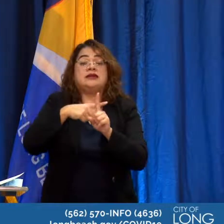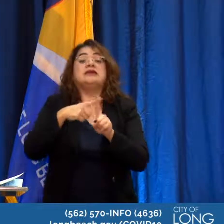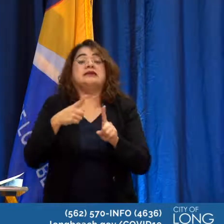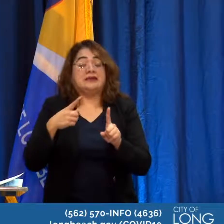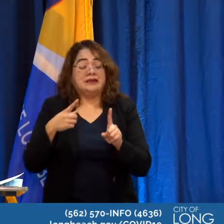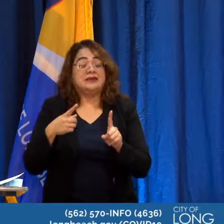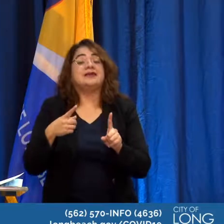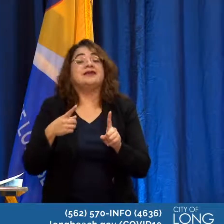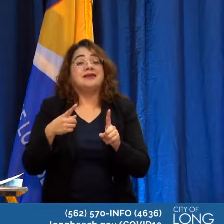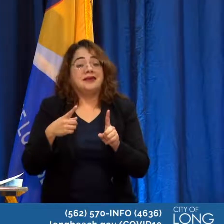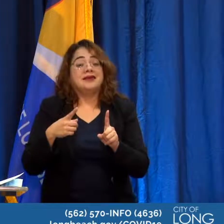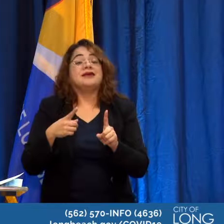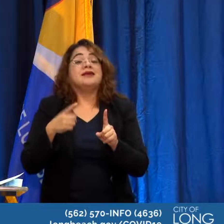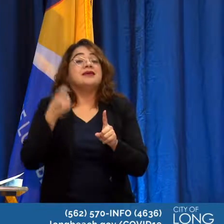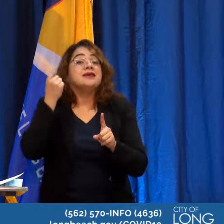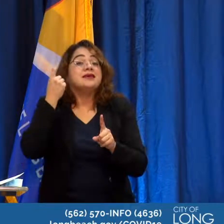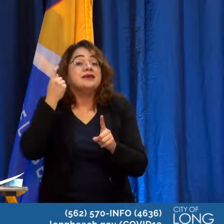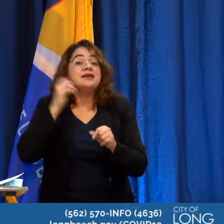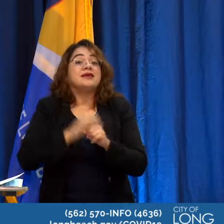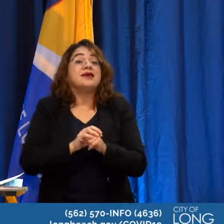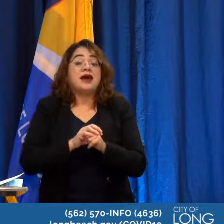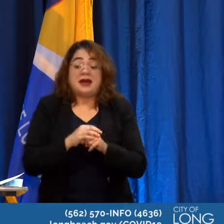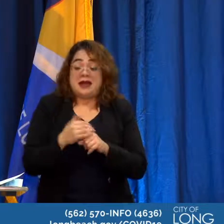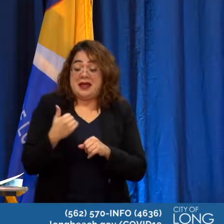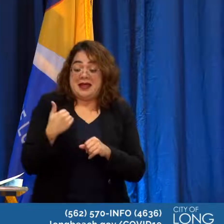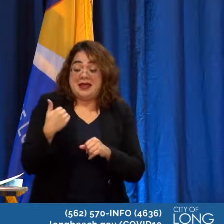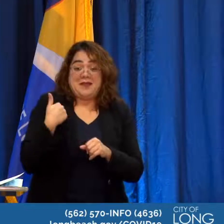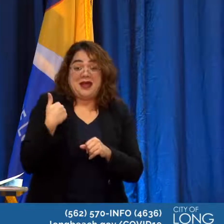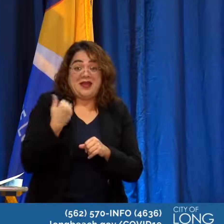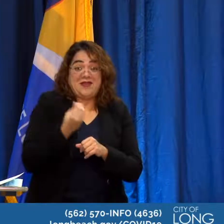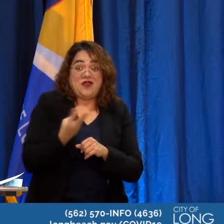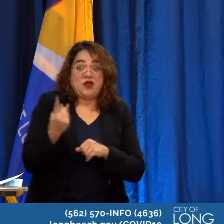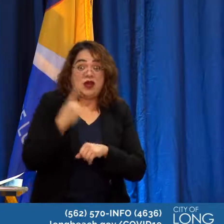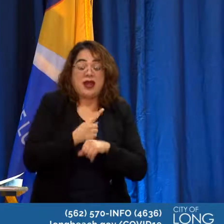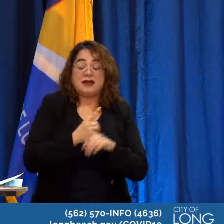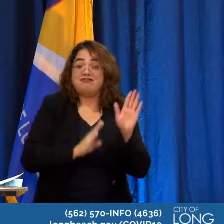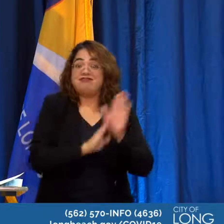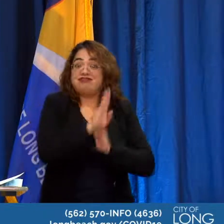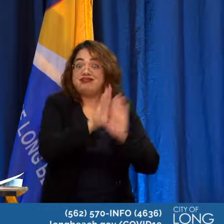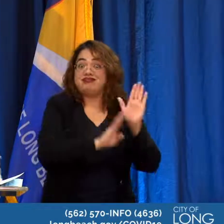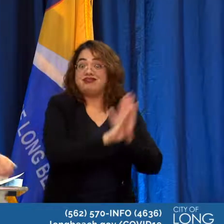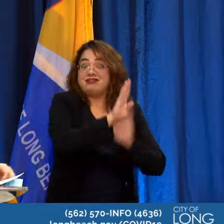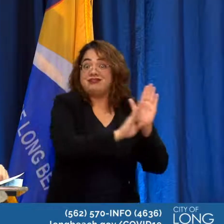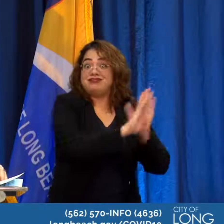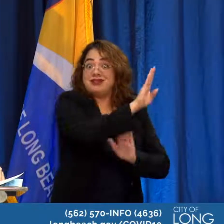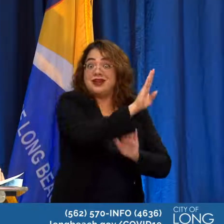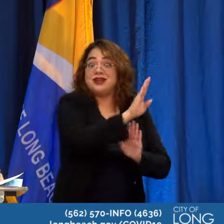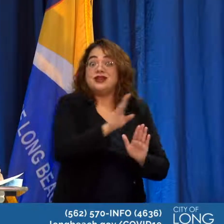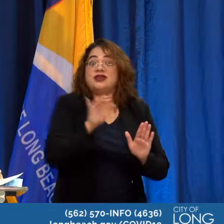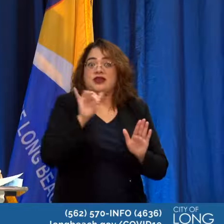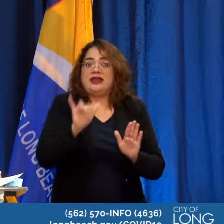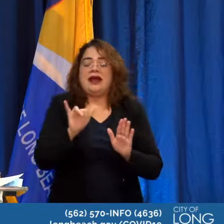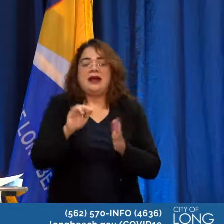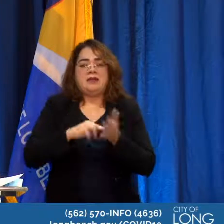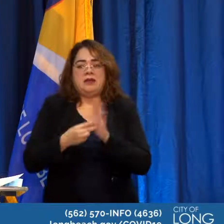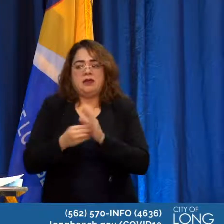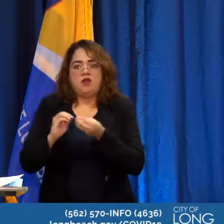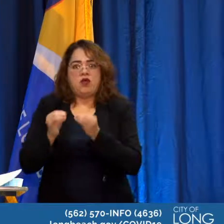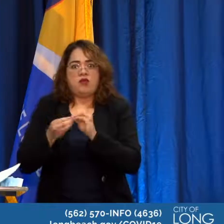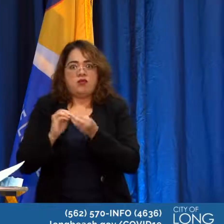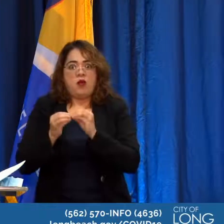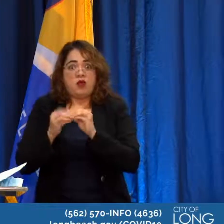de casos que se han informado durante los últimos días. Esperamos que mañana se informen